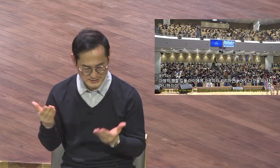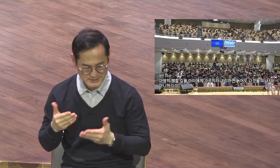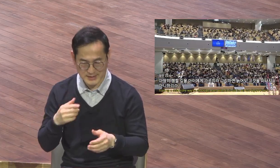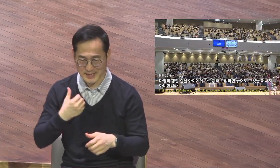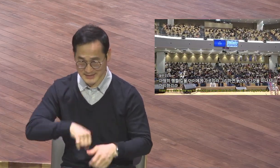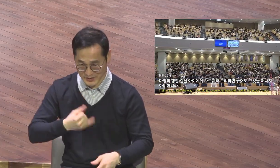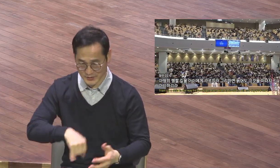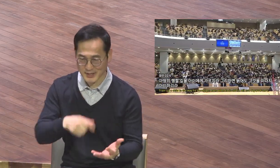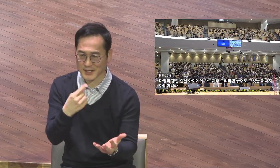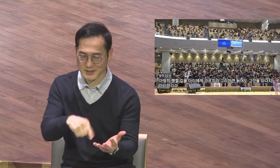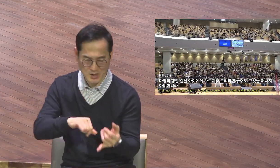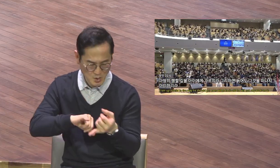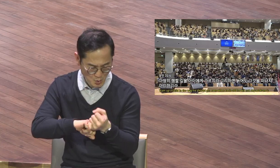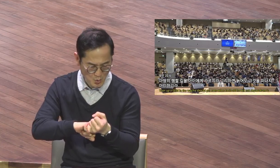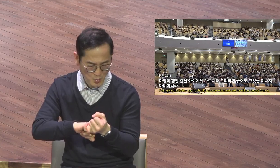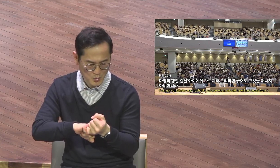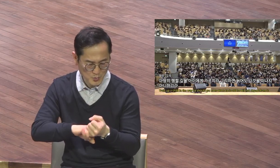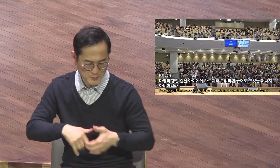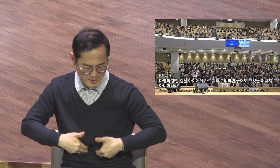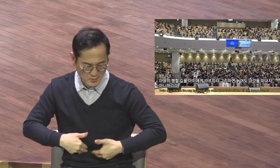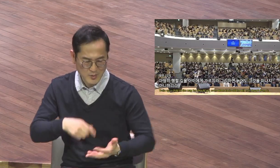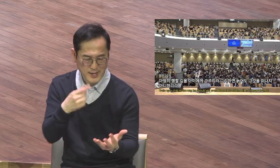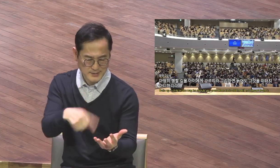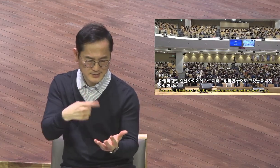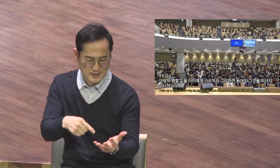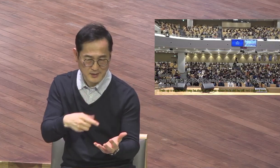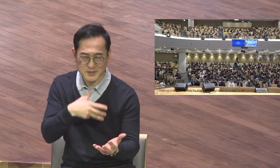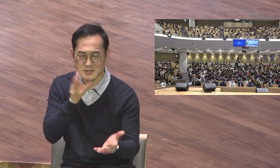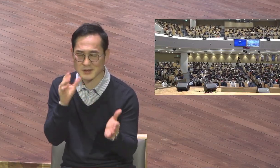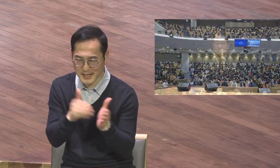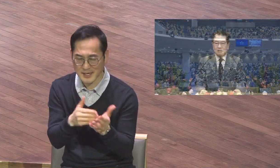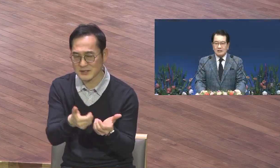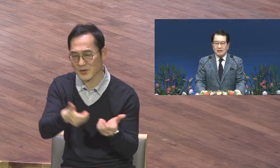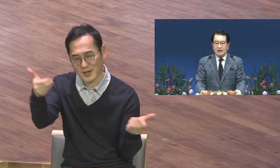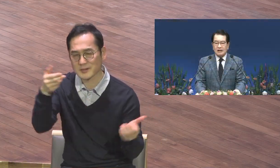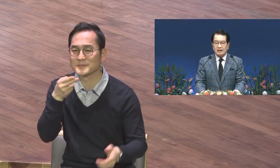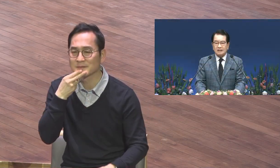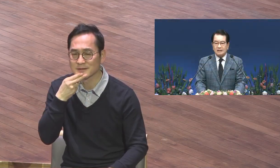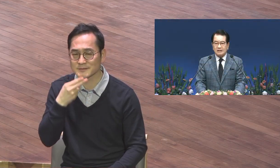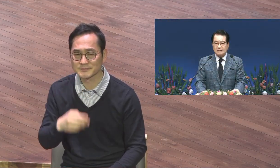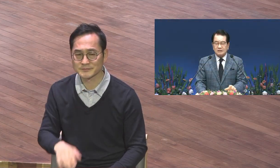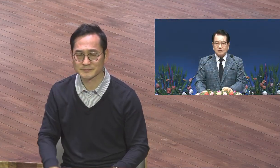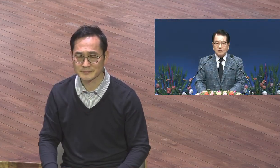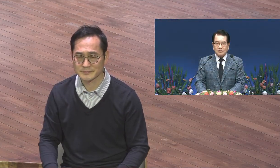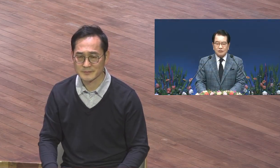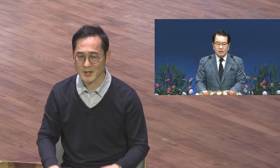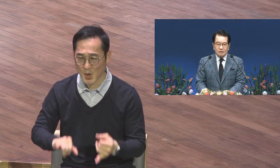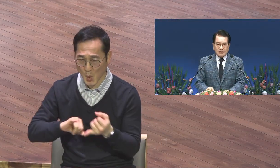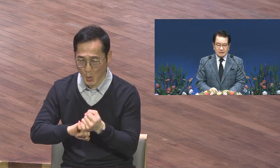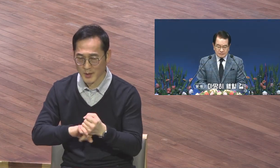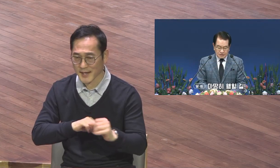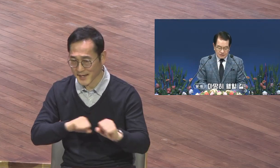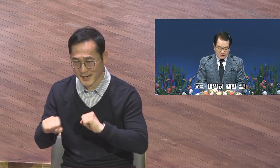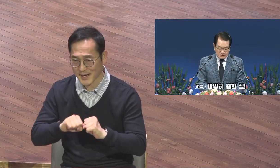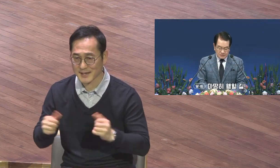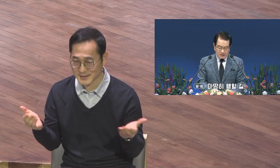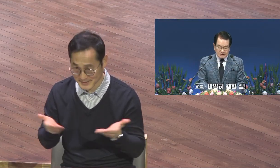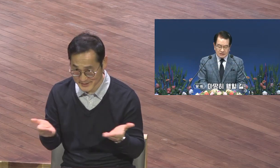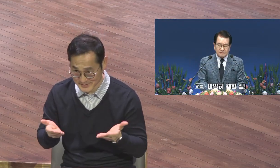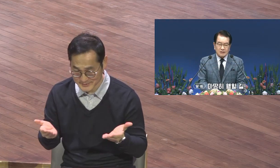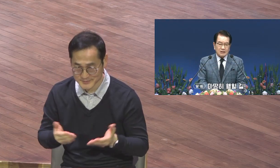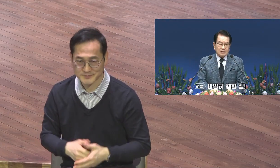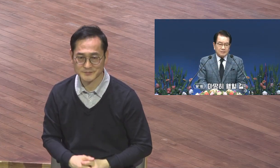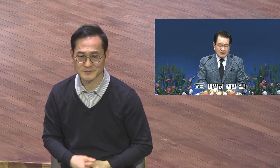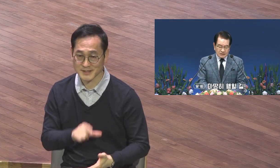늙어도 그것을 떠나지 아니하리라. 아멘. 마땅히 행할 길이라는 제목으로 말씀을